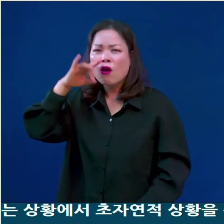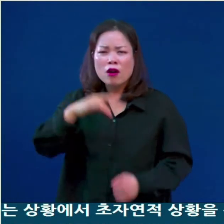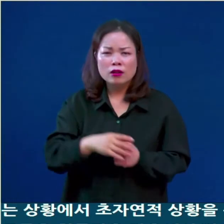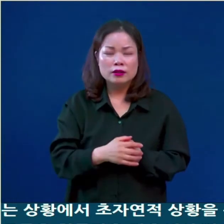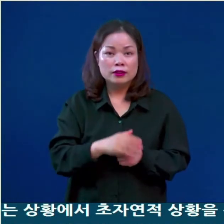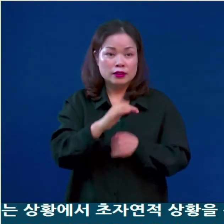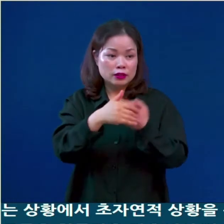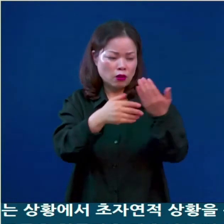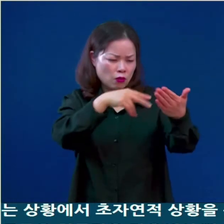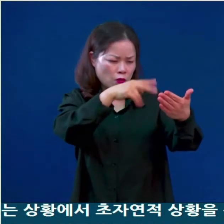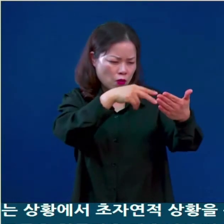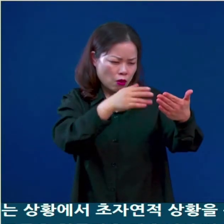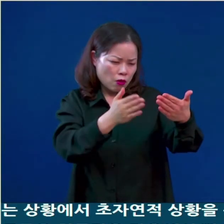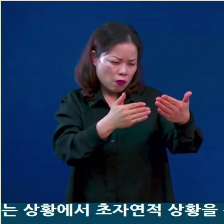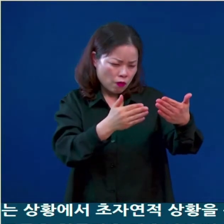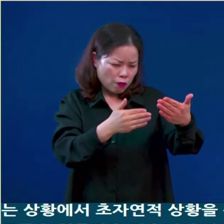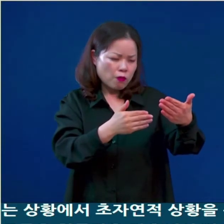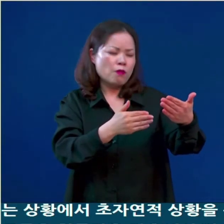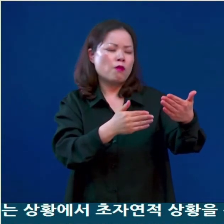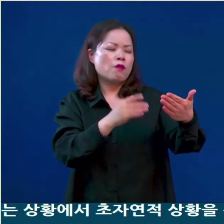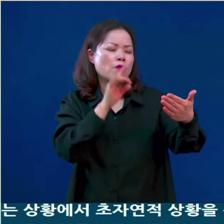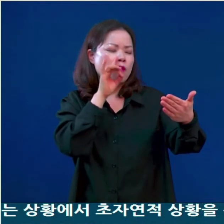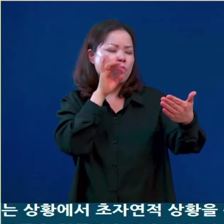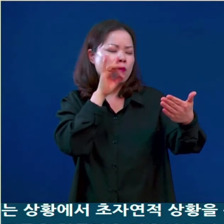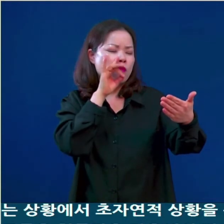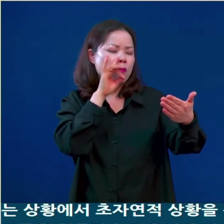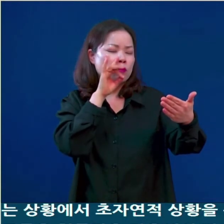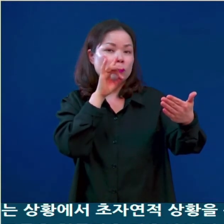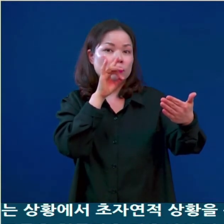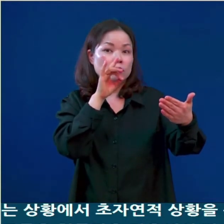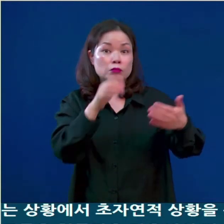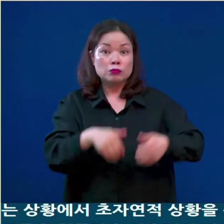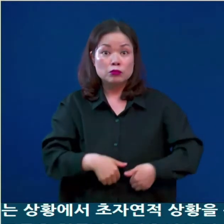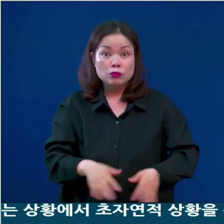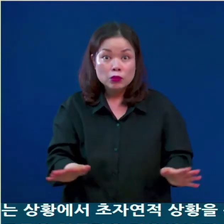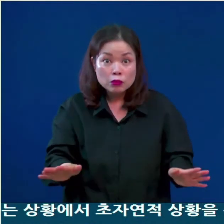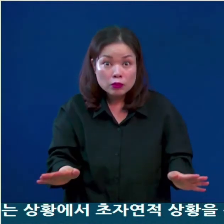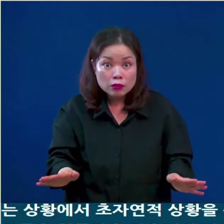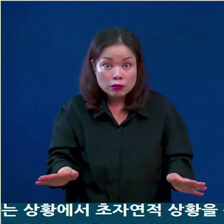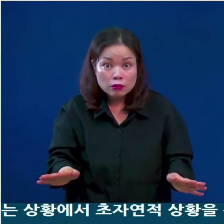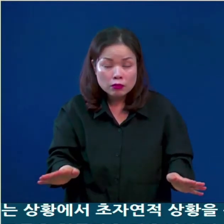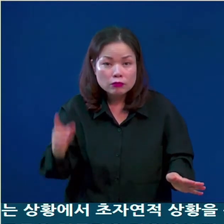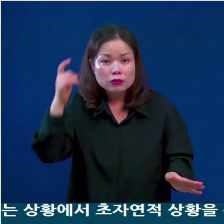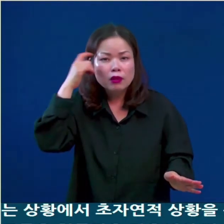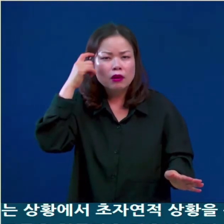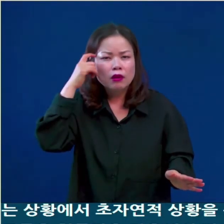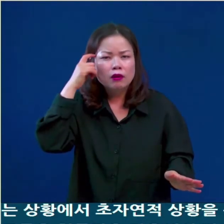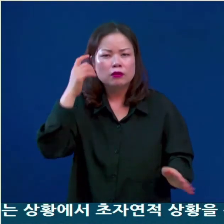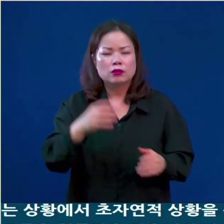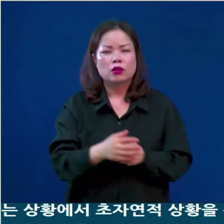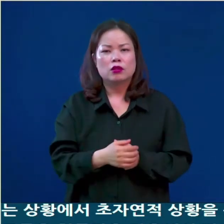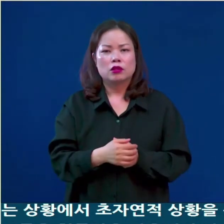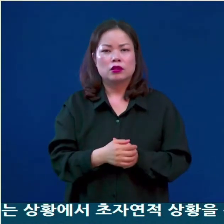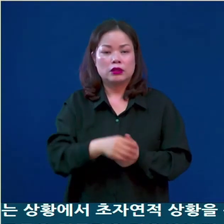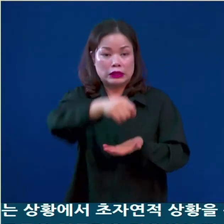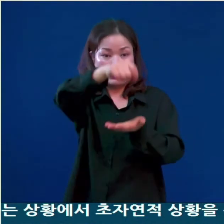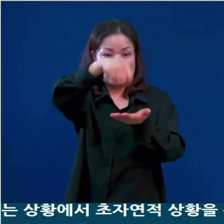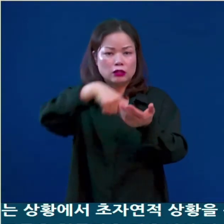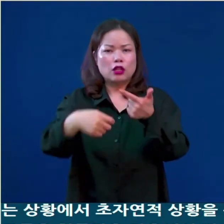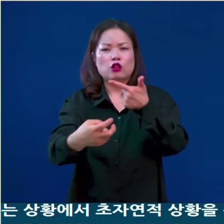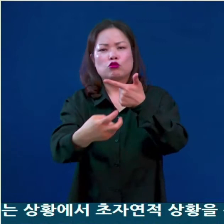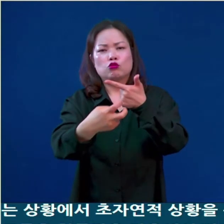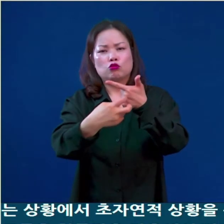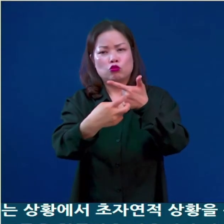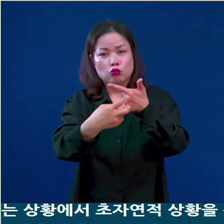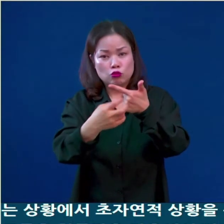그런데 성경을 읽으면서 그런 궁금증을 가질 필요가 없다라는 것을 확인했습니다. 저자 누가는